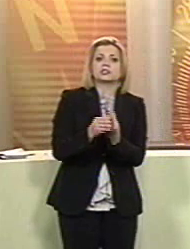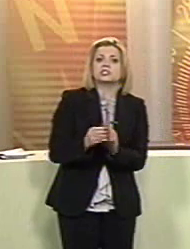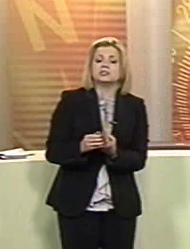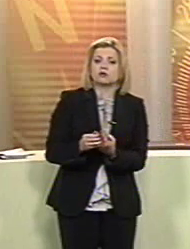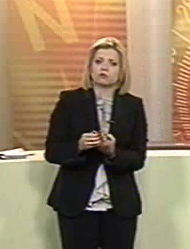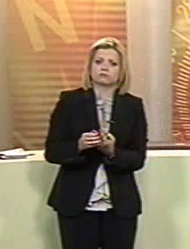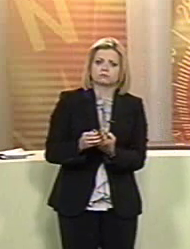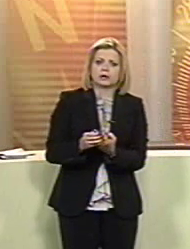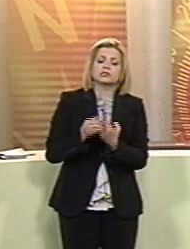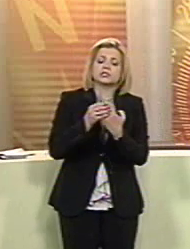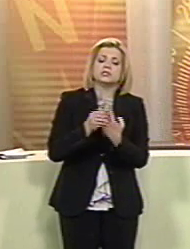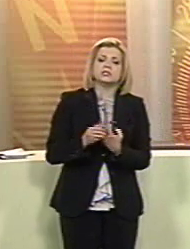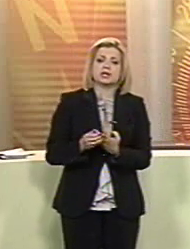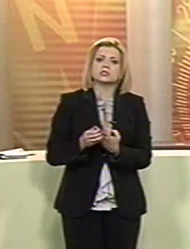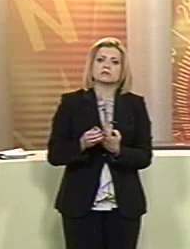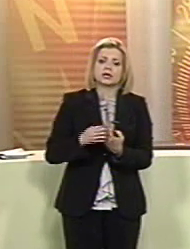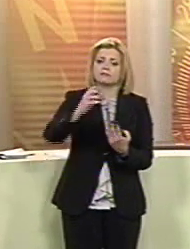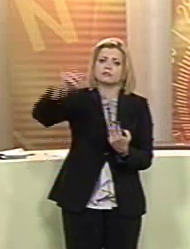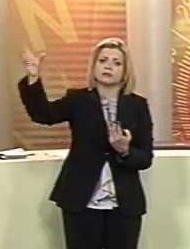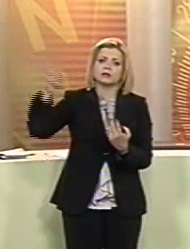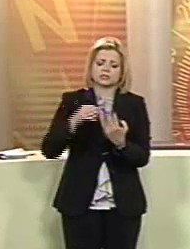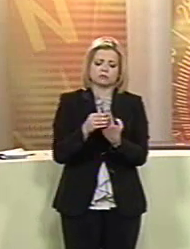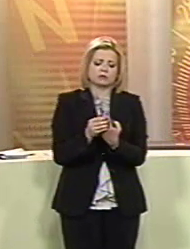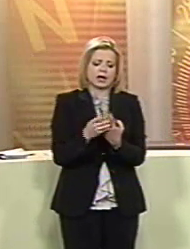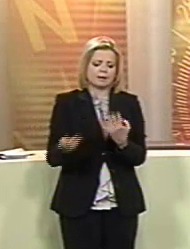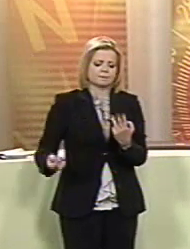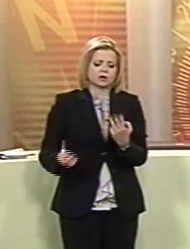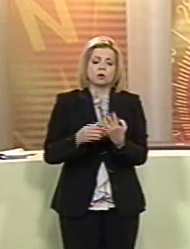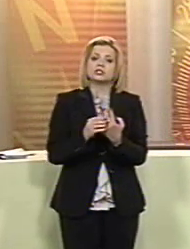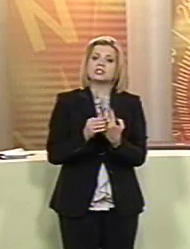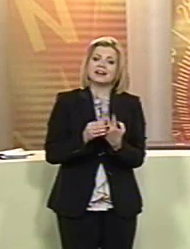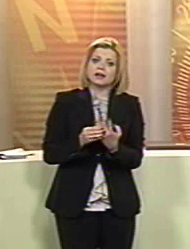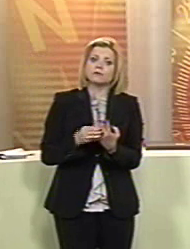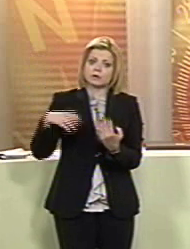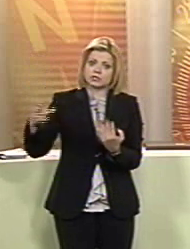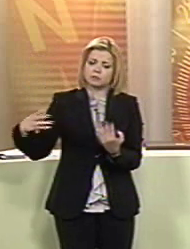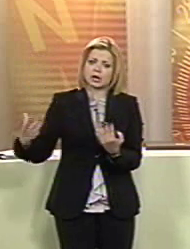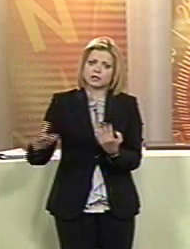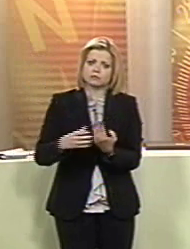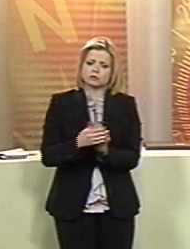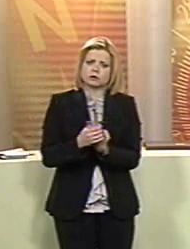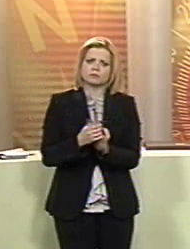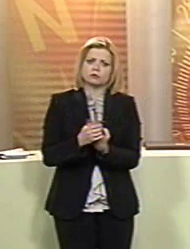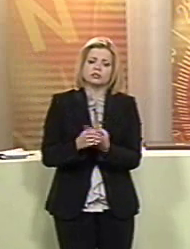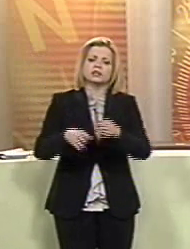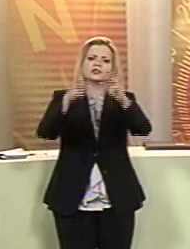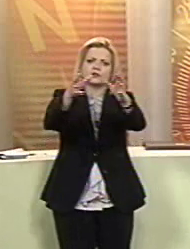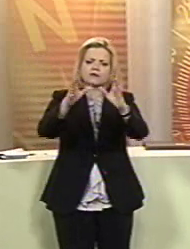de circo, artista circense, cada final de semana está num lugar. O cigano é um exemplo clássico mencionado pela doutrina. De fato,